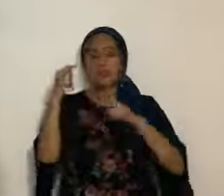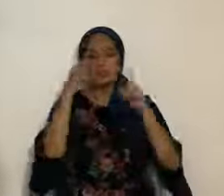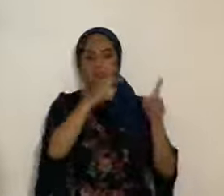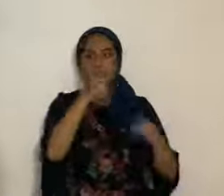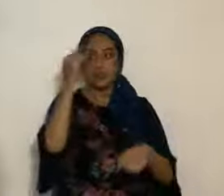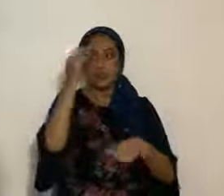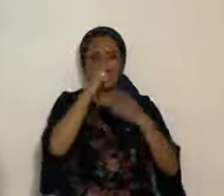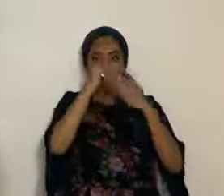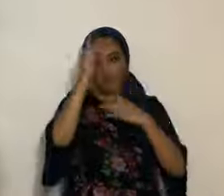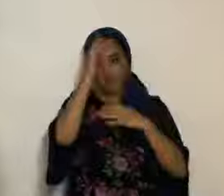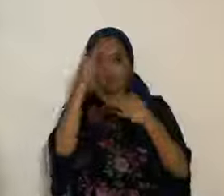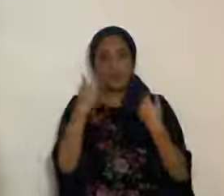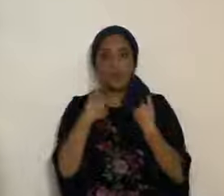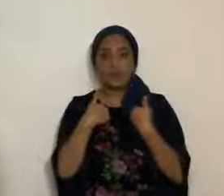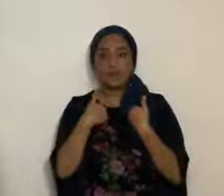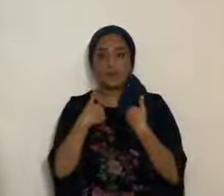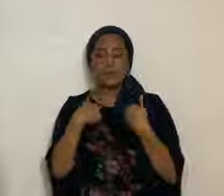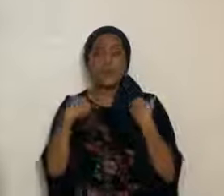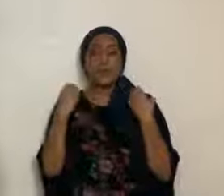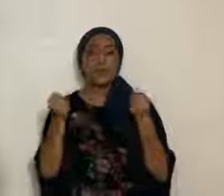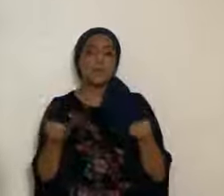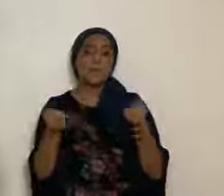para él. Muchas veces nosotros